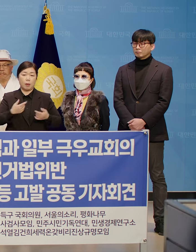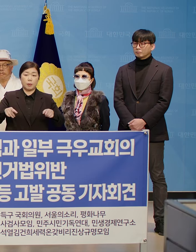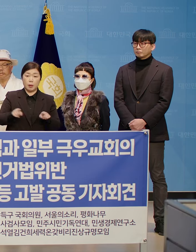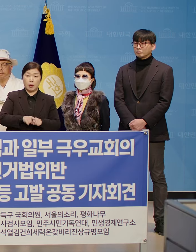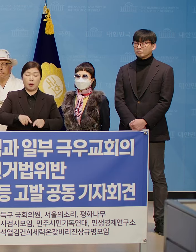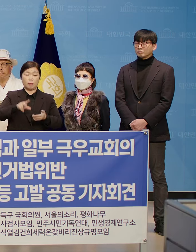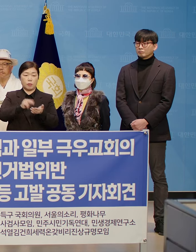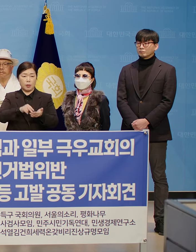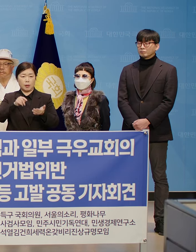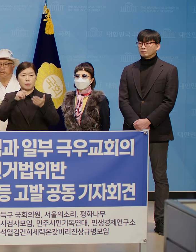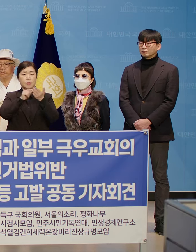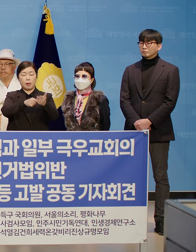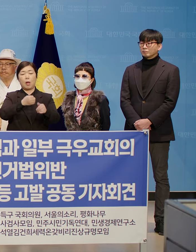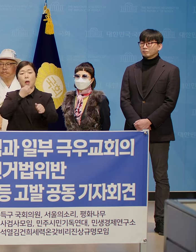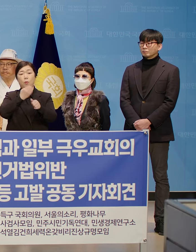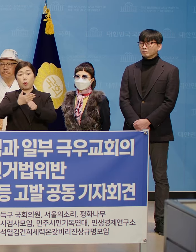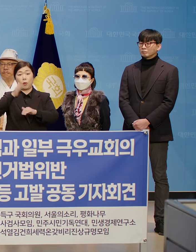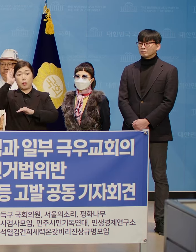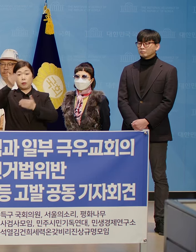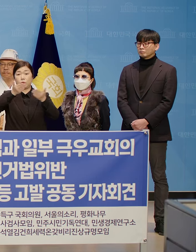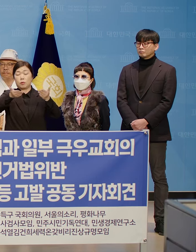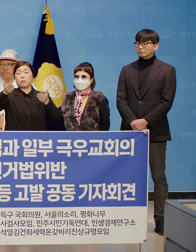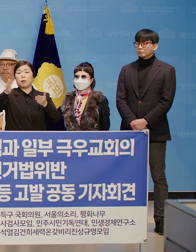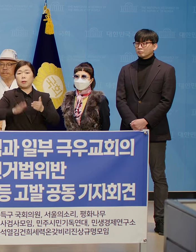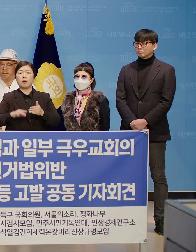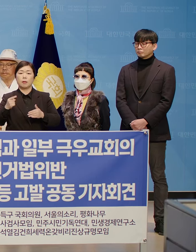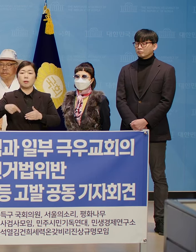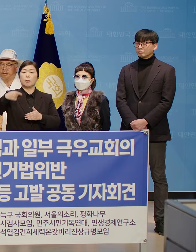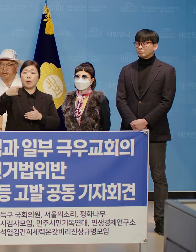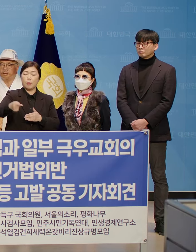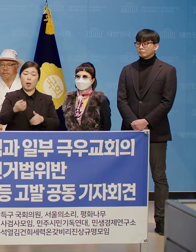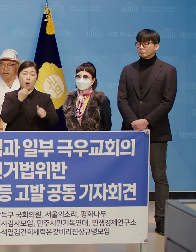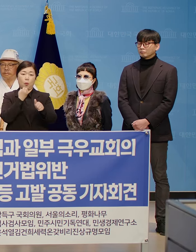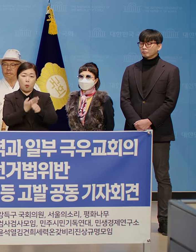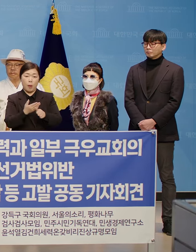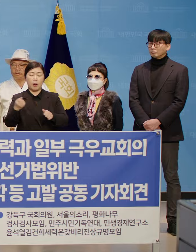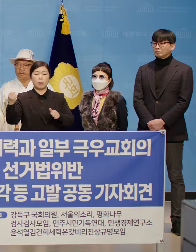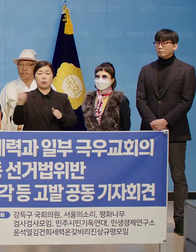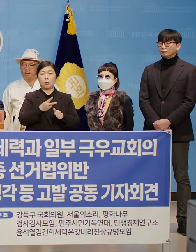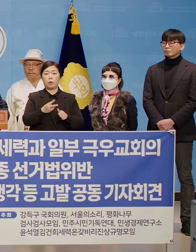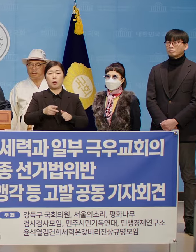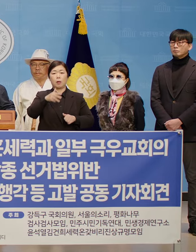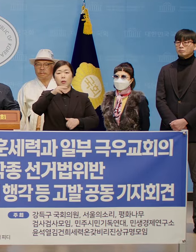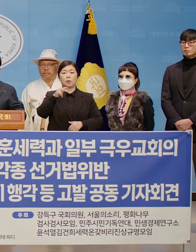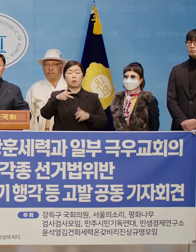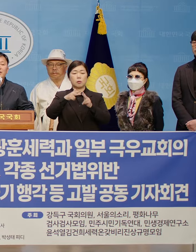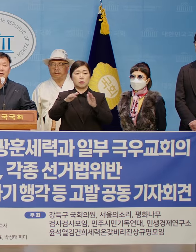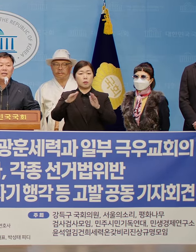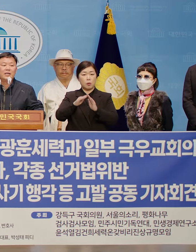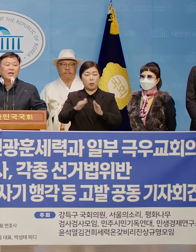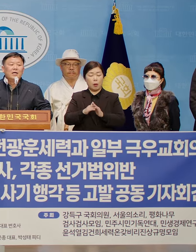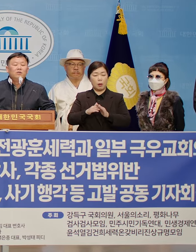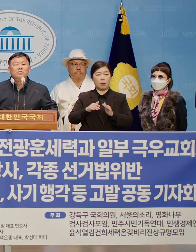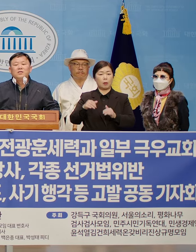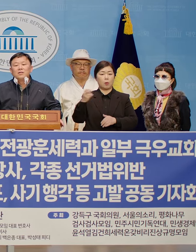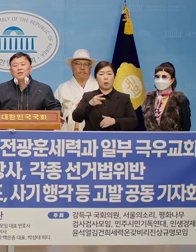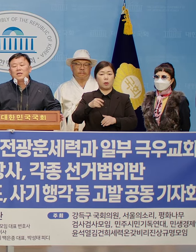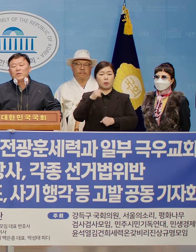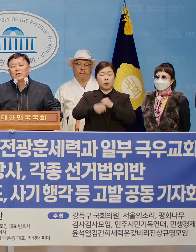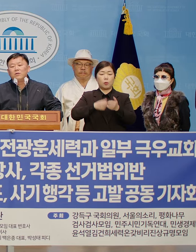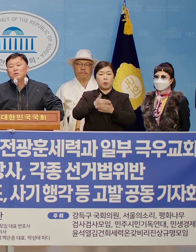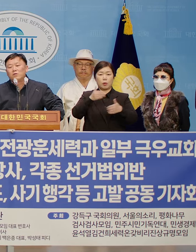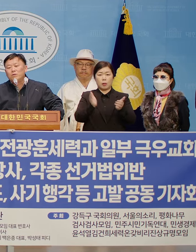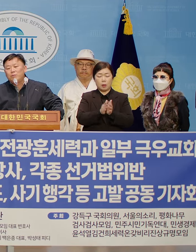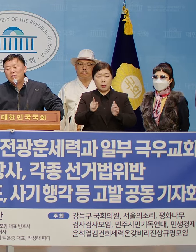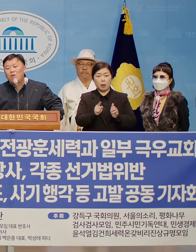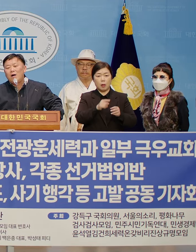같이 문제제기하고 폭로하는 기자이지만이어서 고발 그리고이 정광원 자유통일당 세력이 윤성열